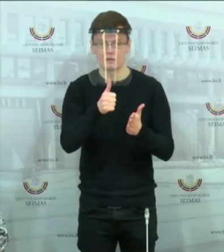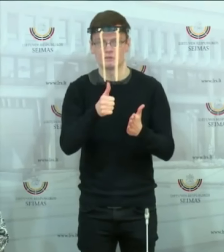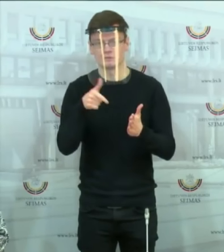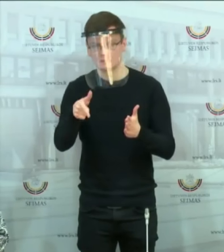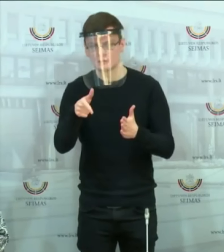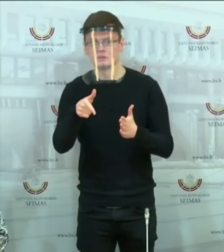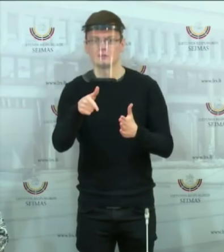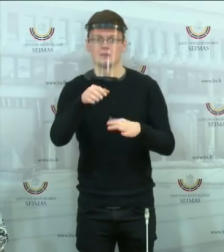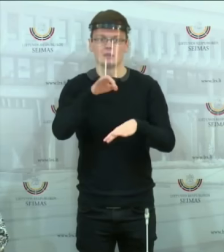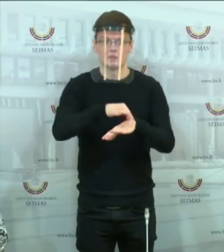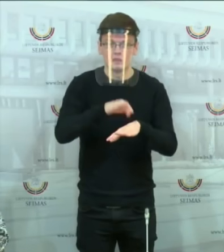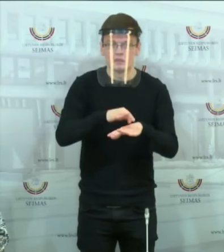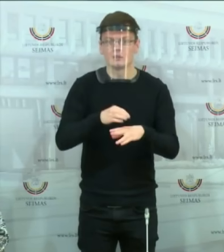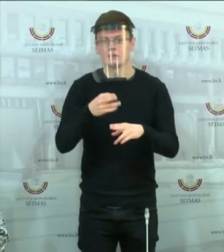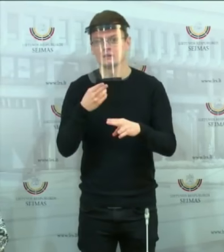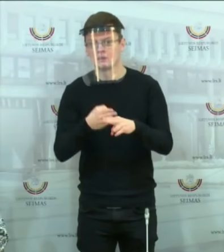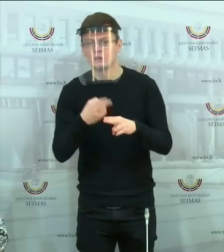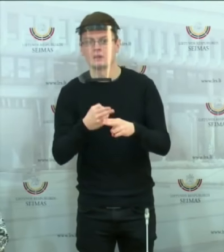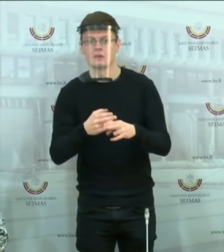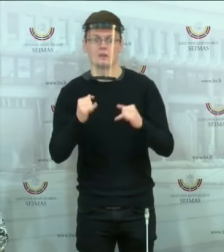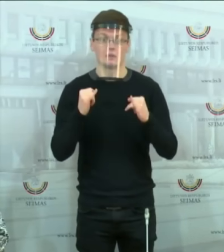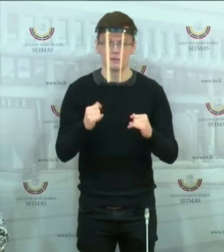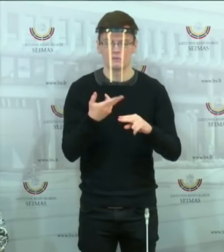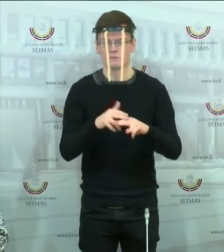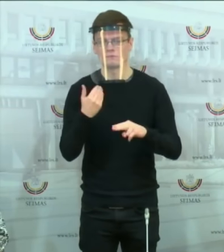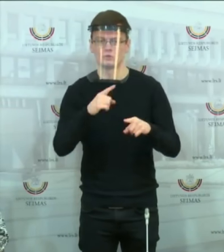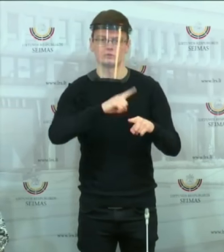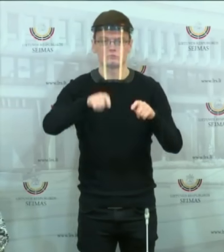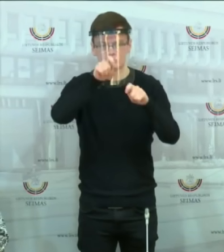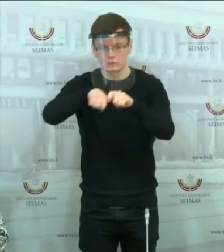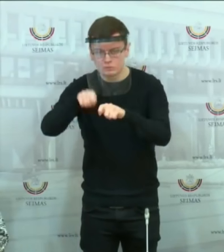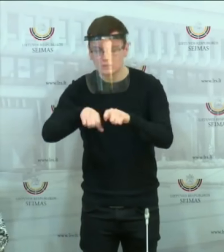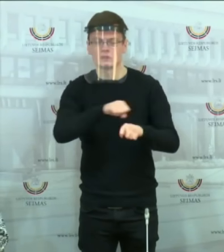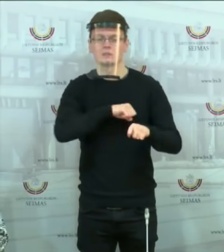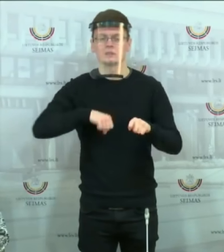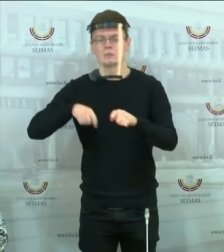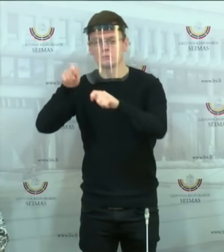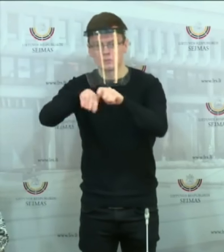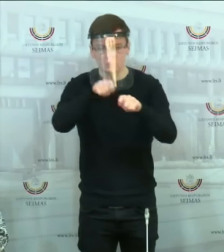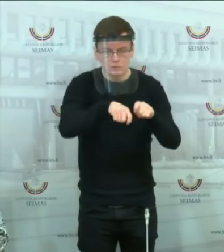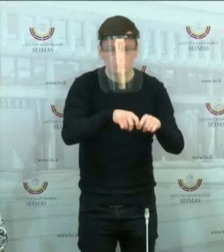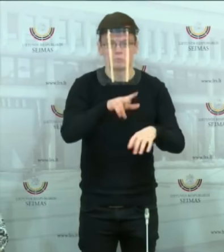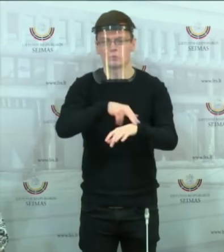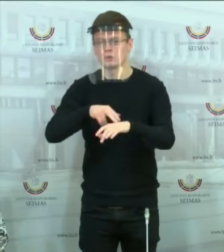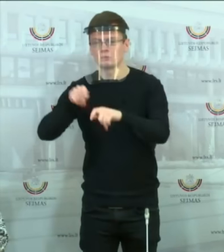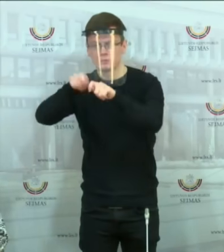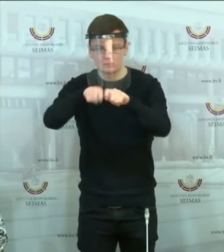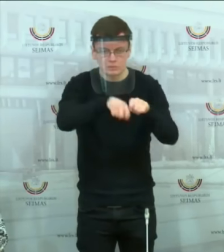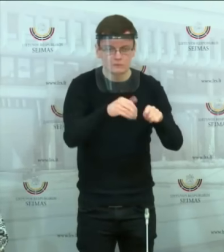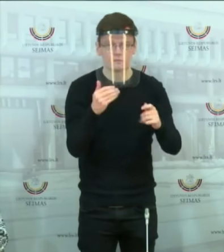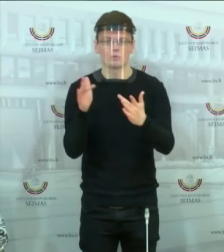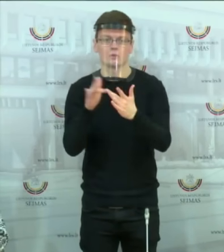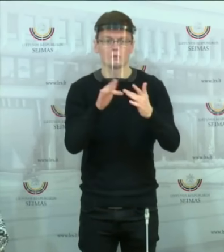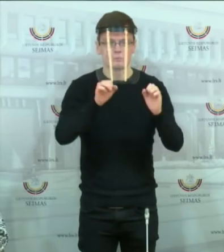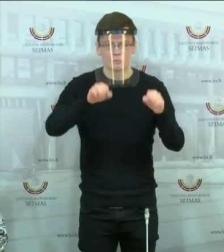aišku visi yra tyriami visi, kurie yra guldomi į ligonės, tyriami medikai, tyriami pareigūnai, kurie gali turėti kontaktą